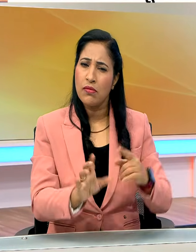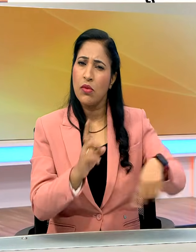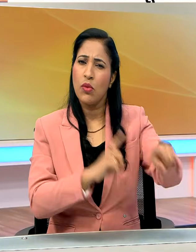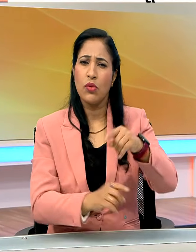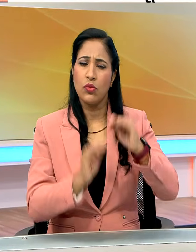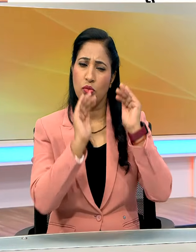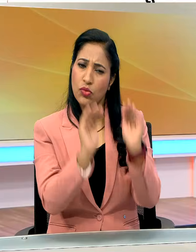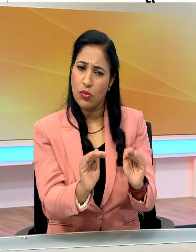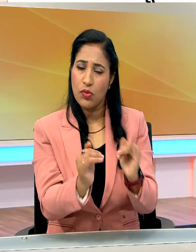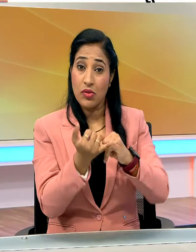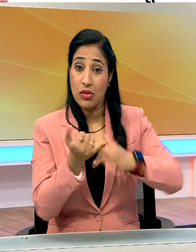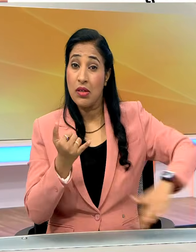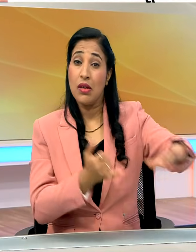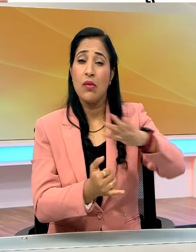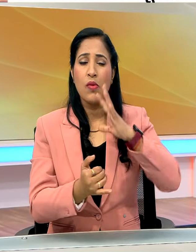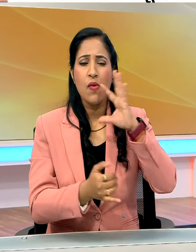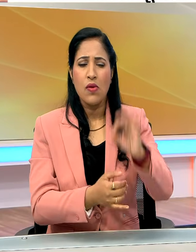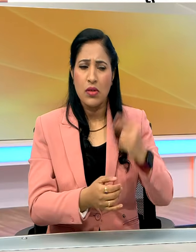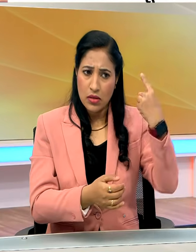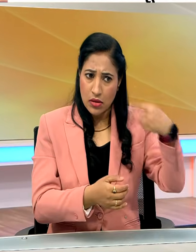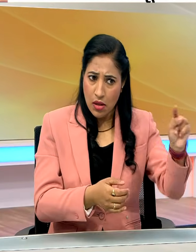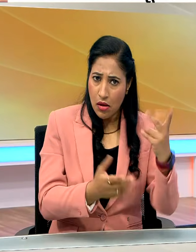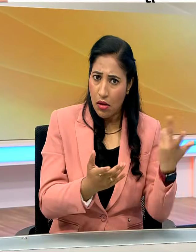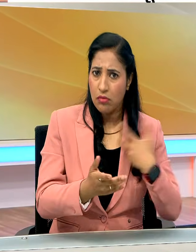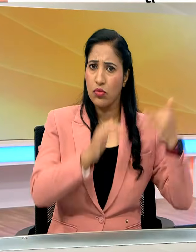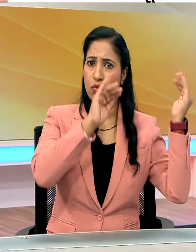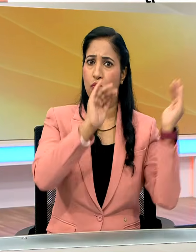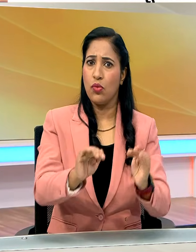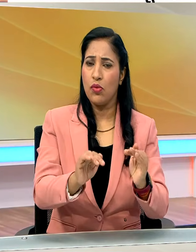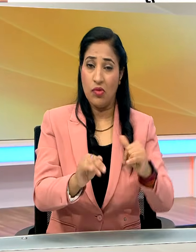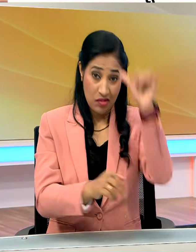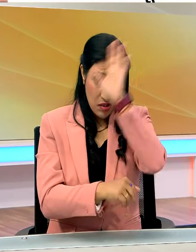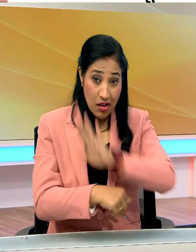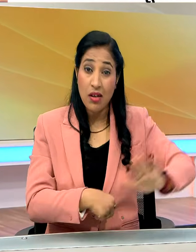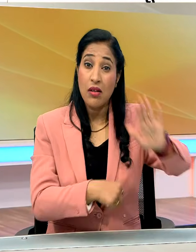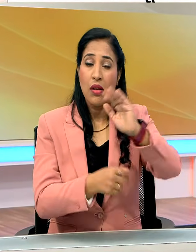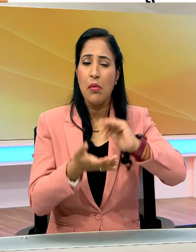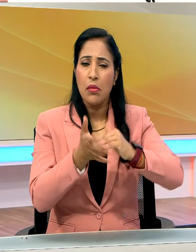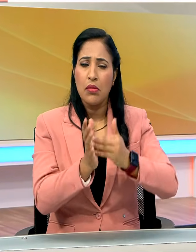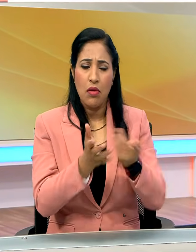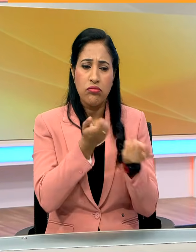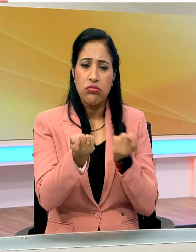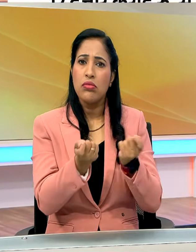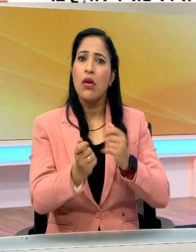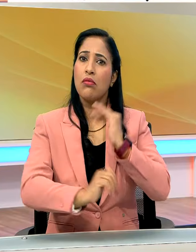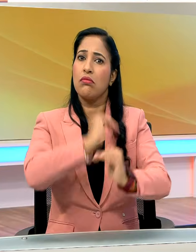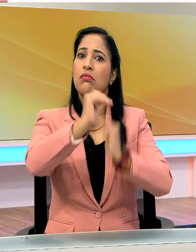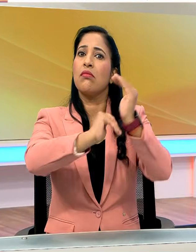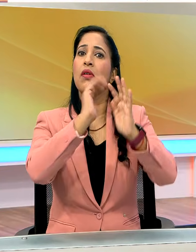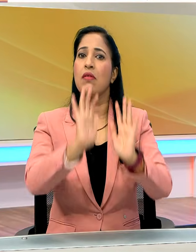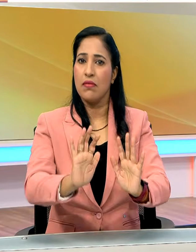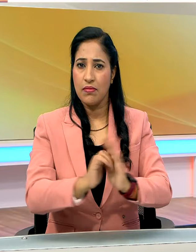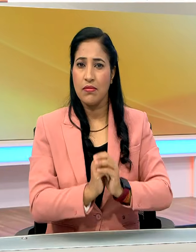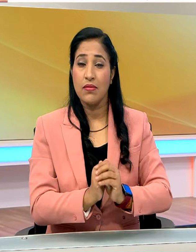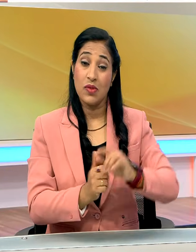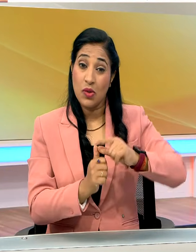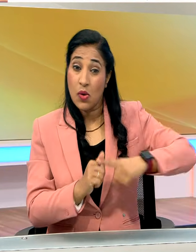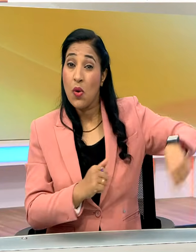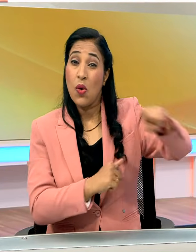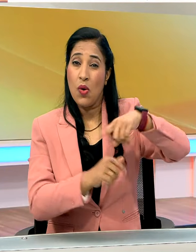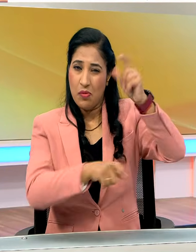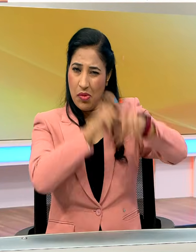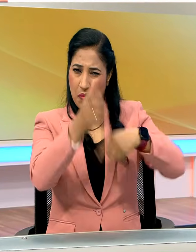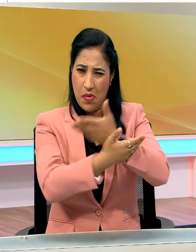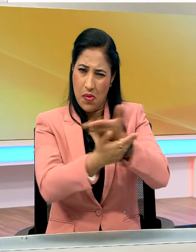सामाजिक न्याय का एक बहुत बड़ा माध्यम देश का संतुलित विकास है। सबको सुविधा